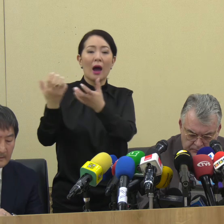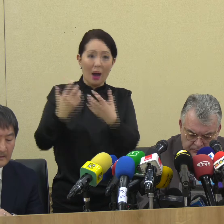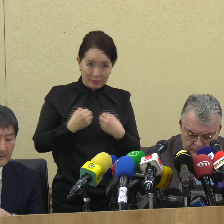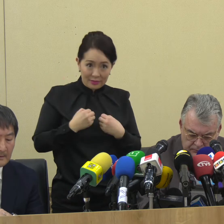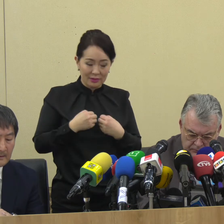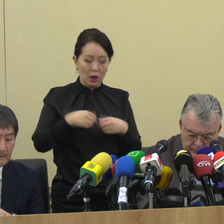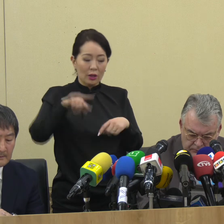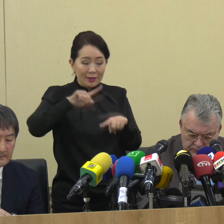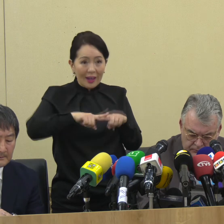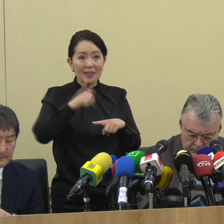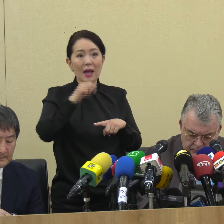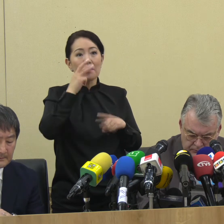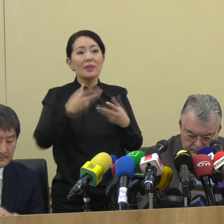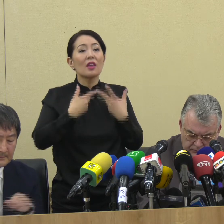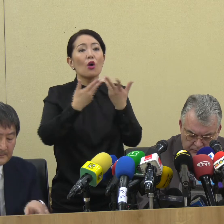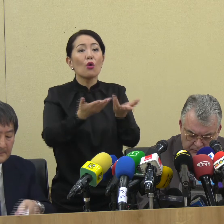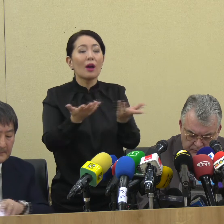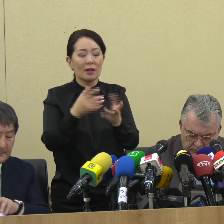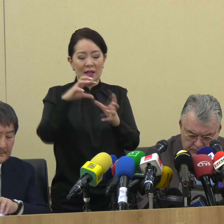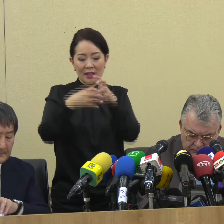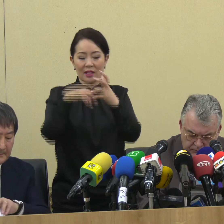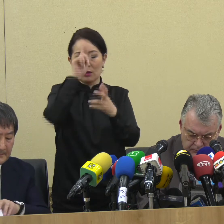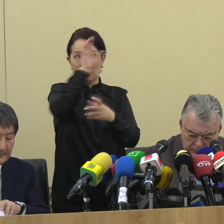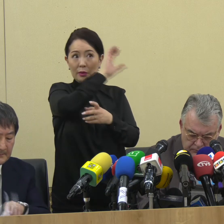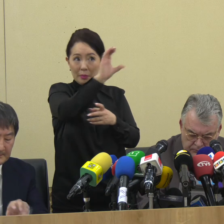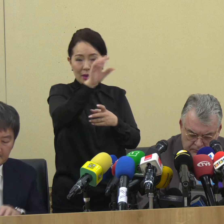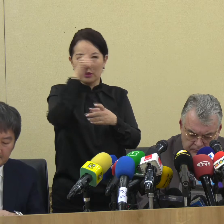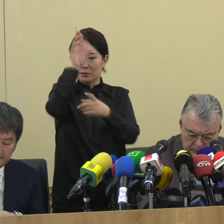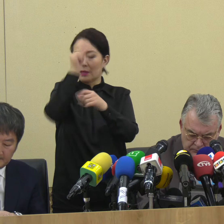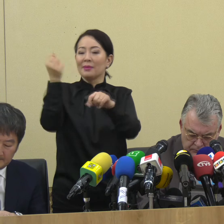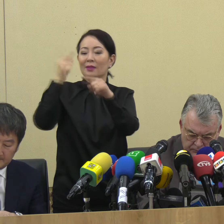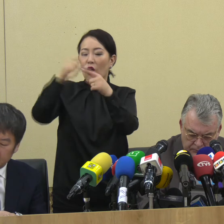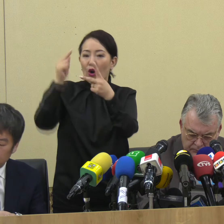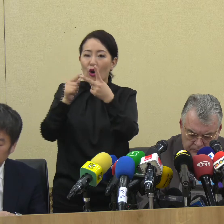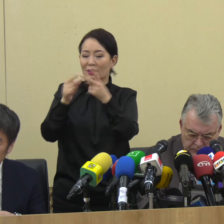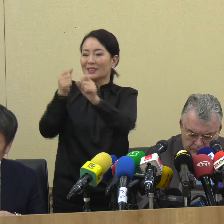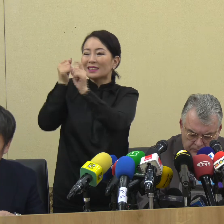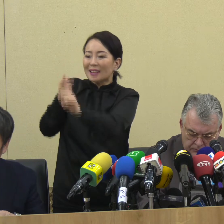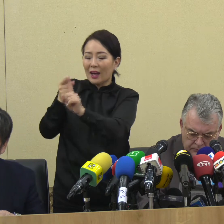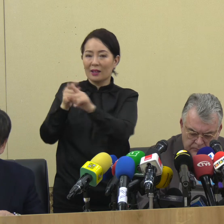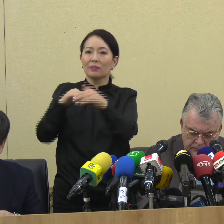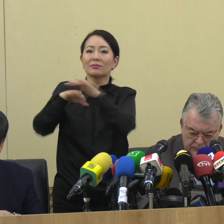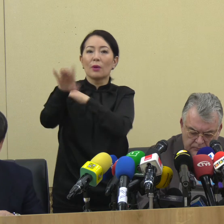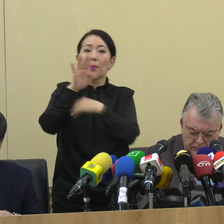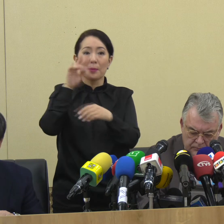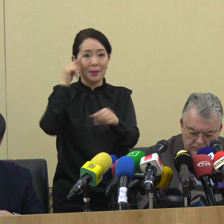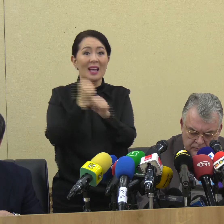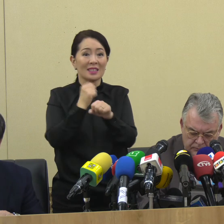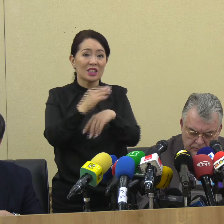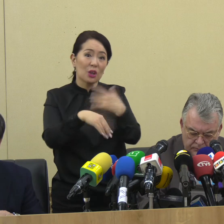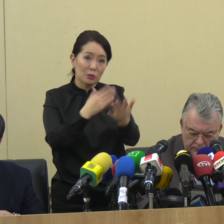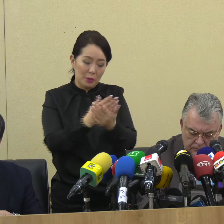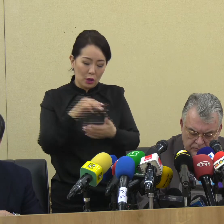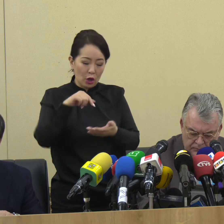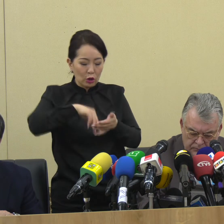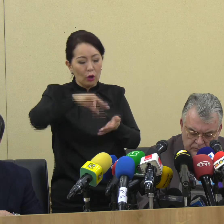дуулгахад Дэлхийн эрүүл мэндийн байгууллага эрүүл мэндийн яамтай хамтран дараагийнхаа захиалгыг хийхээр одоо ажиллаж байна. Тэгээд тооцоо